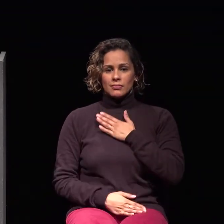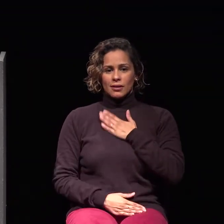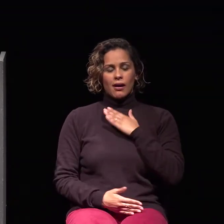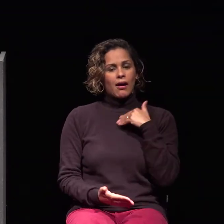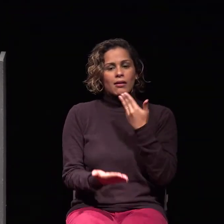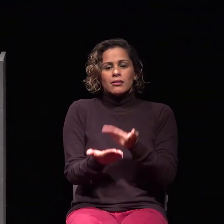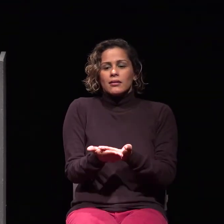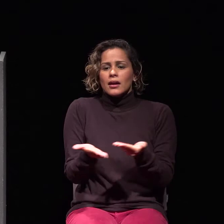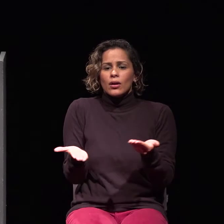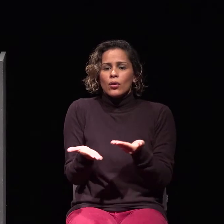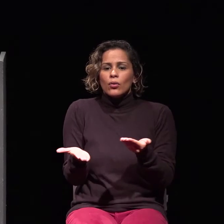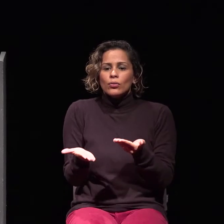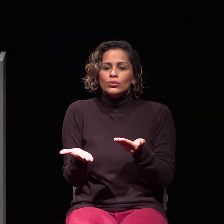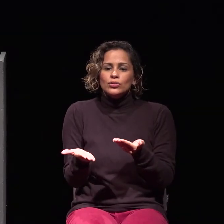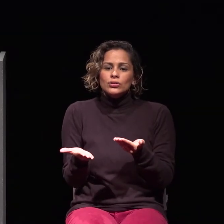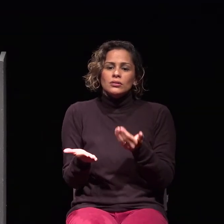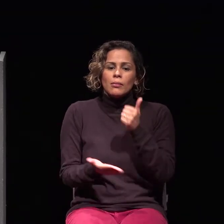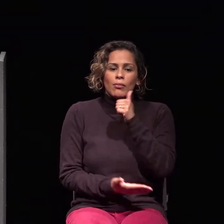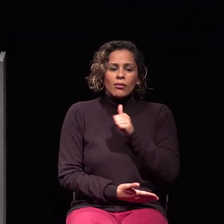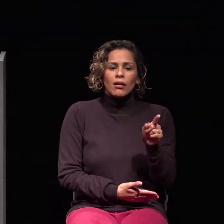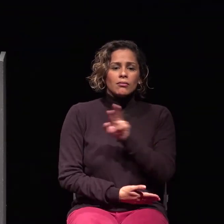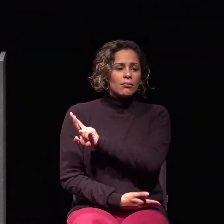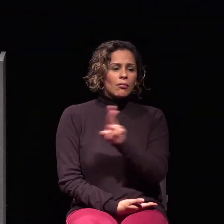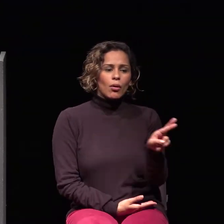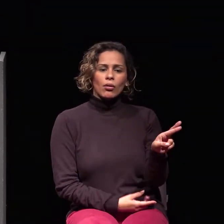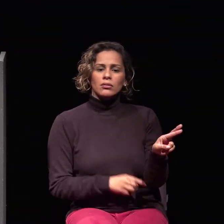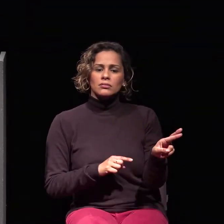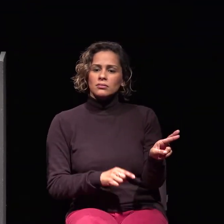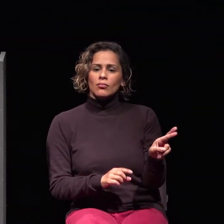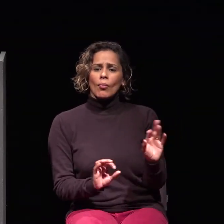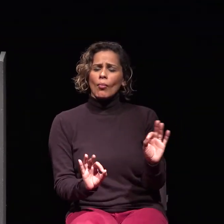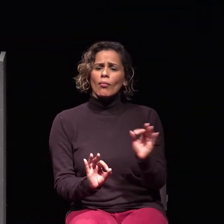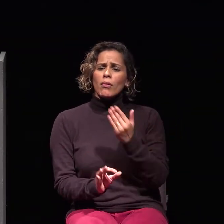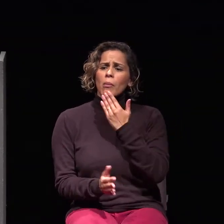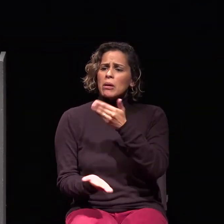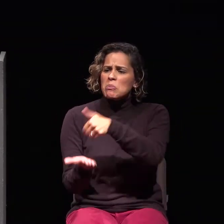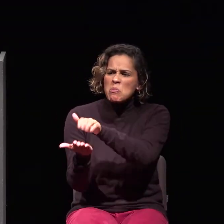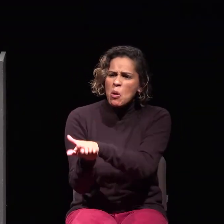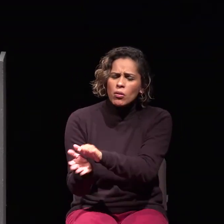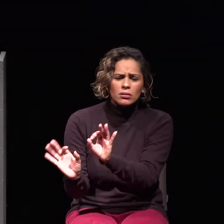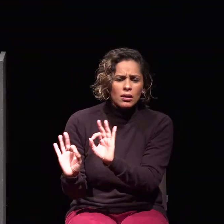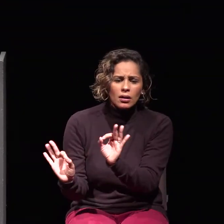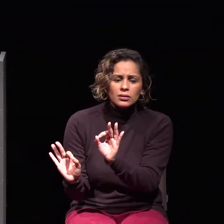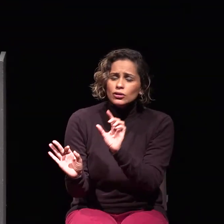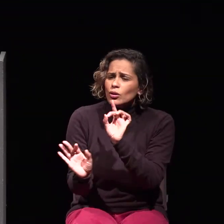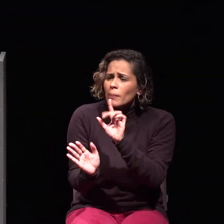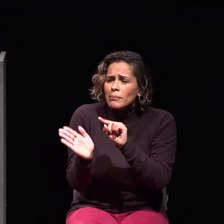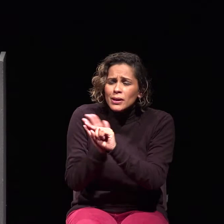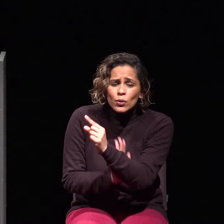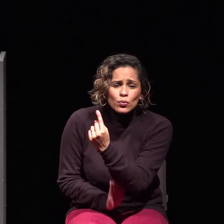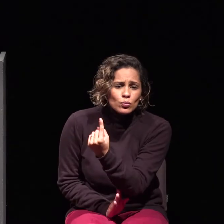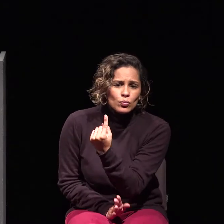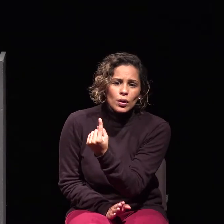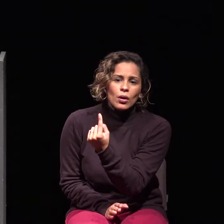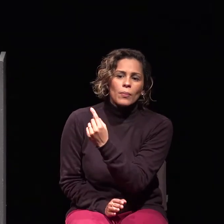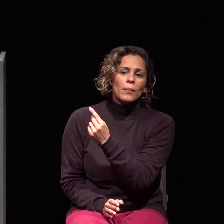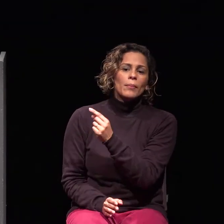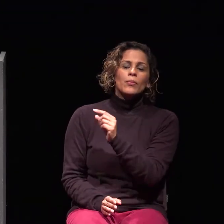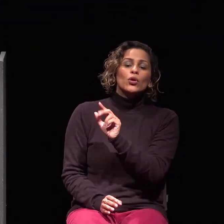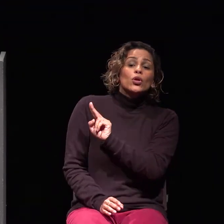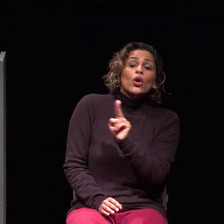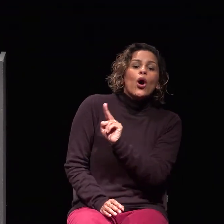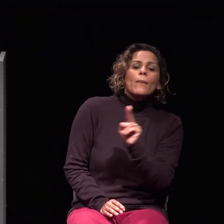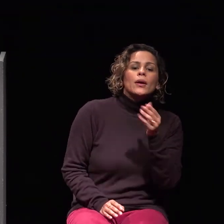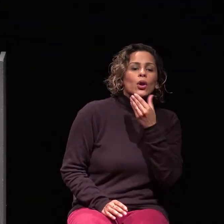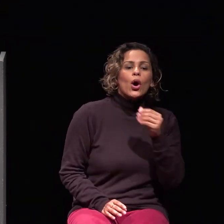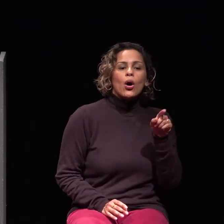terminou. A resposta mínima, ela não pediu punição, não pediu, só queria saber qual era o nome daquele homem. E, gente,